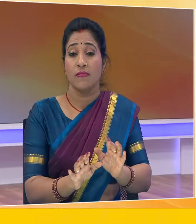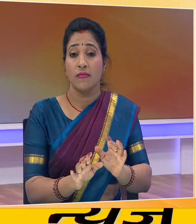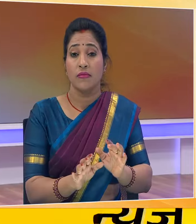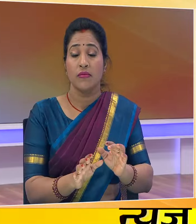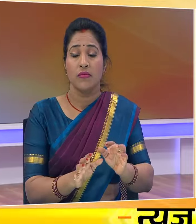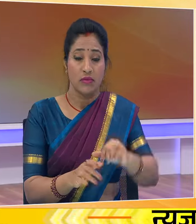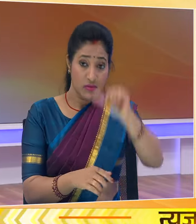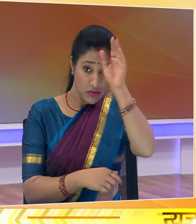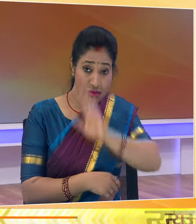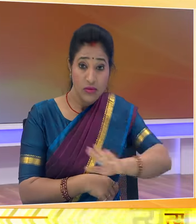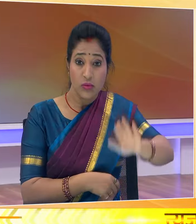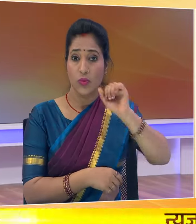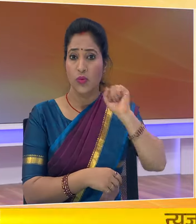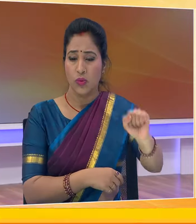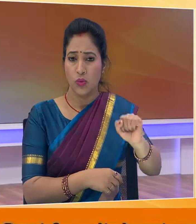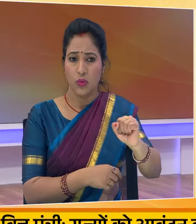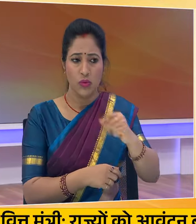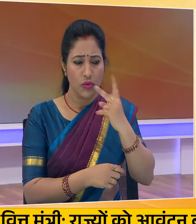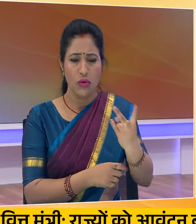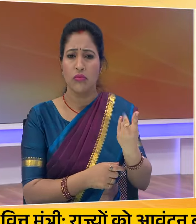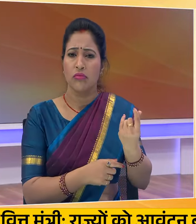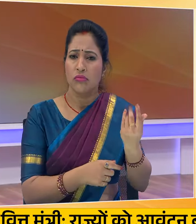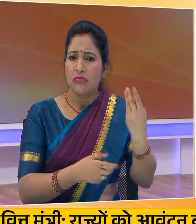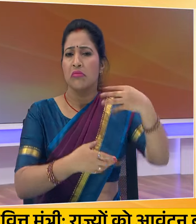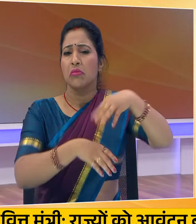और भारत में हो रहा निवेश